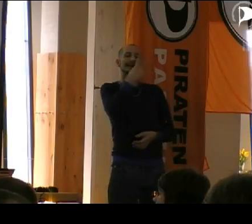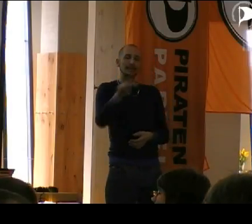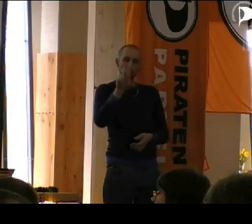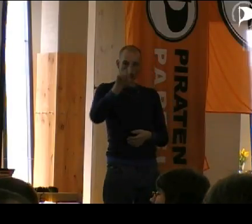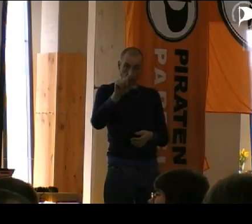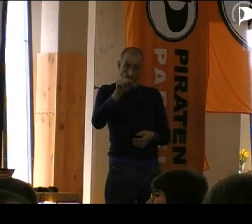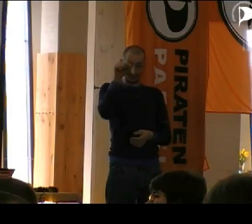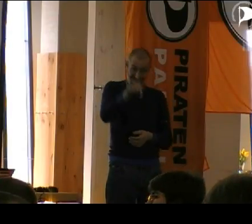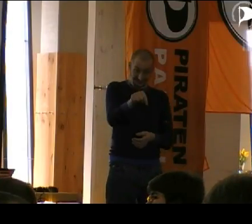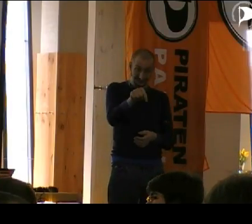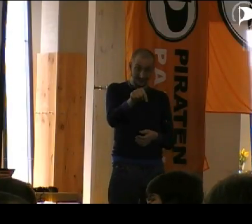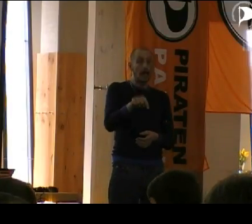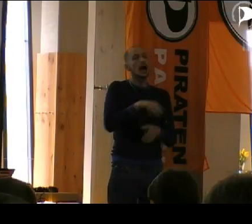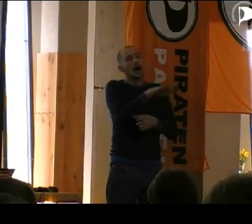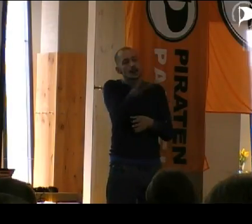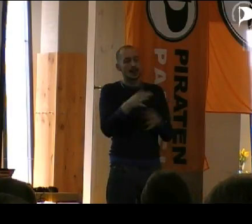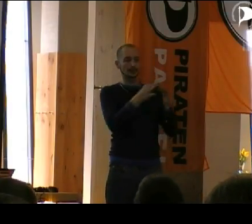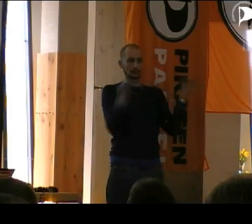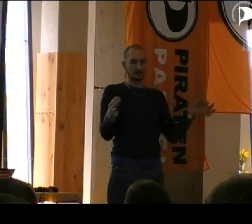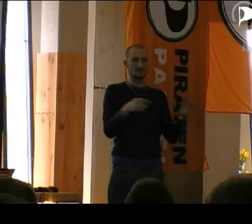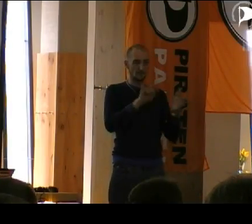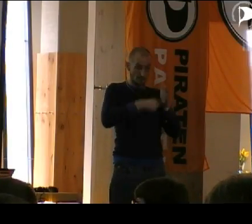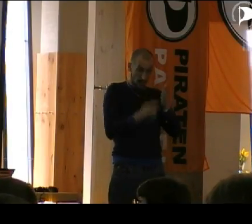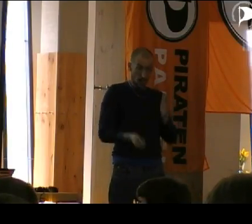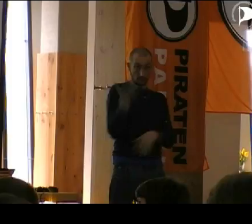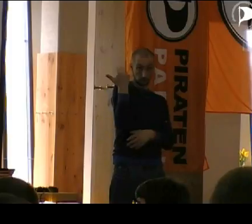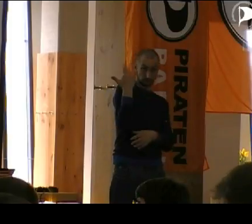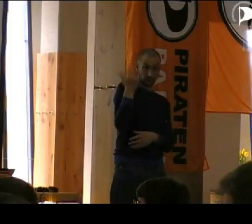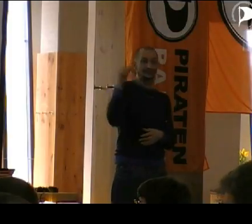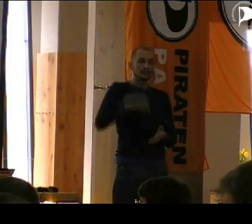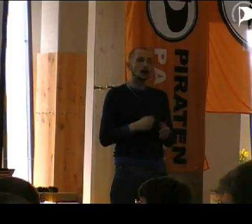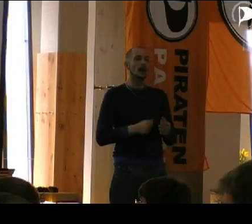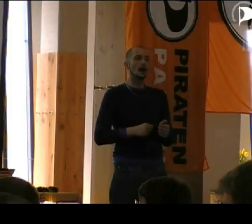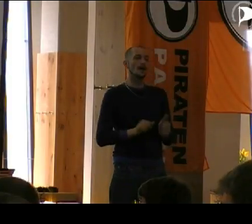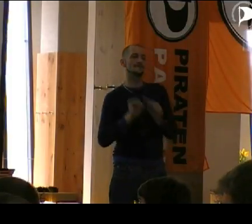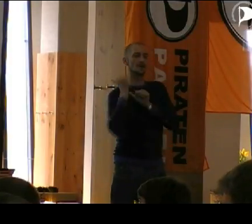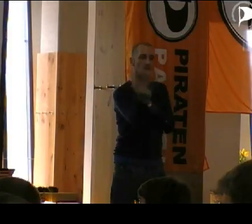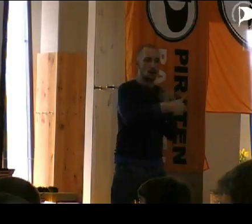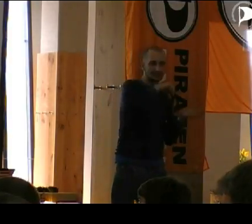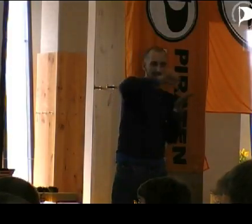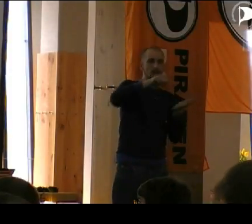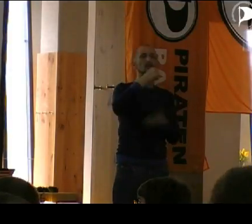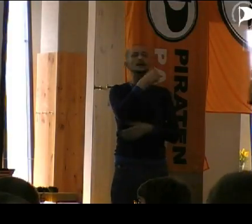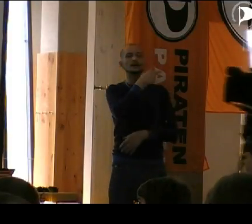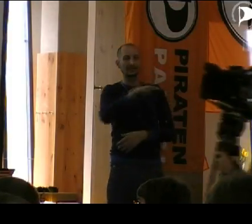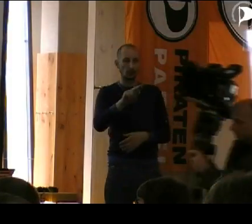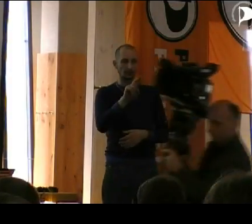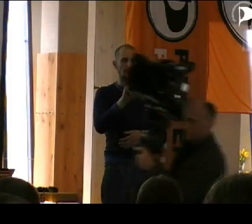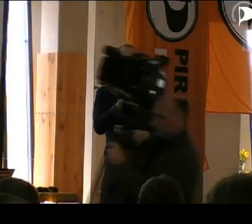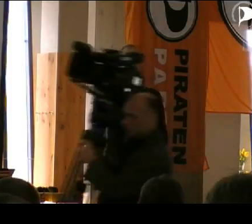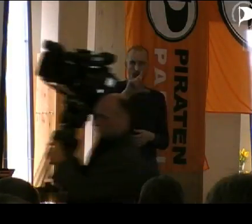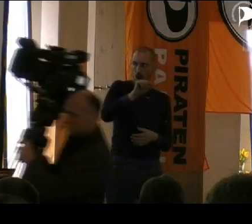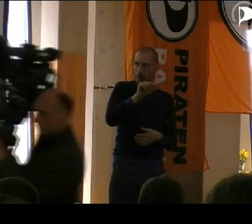damit die landtagswahl war und wir bekommen natürlich entsprechend vorauszahlungen finde es ja an 2012 fertig jetzt fatal